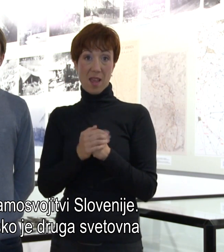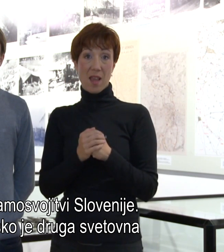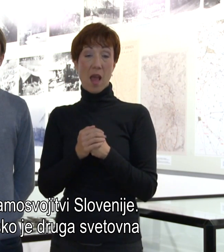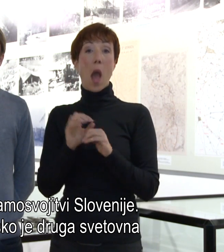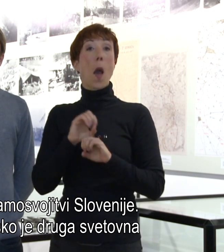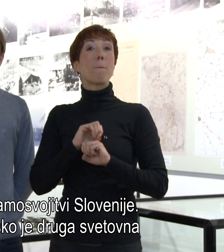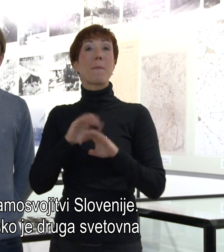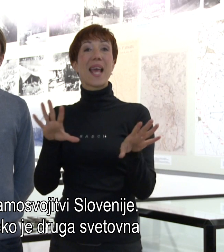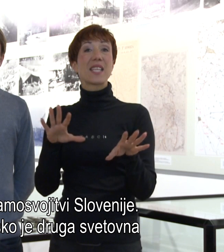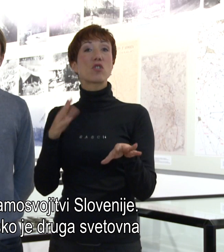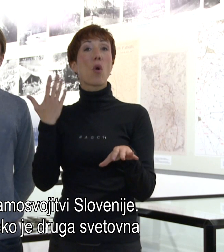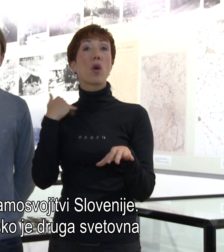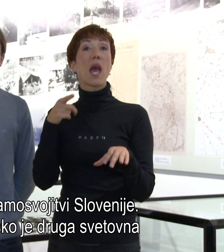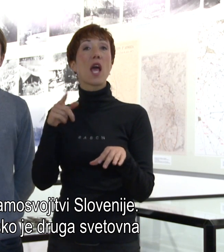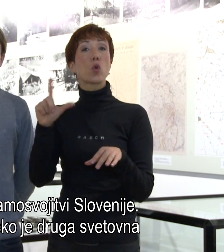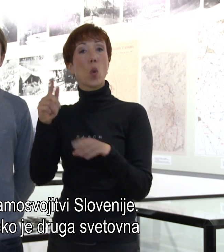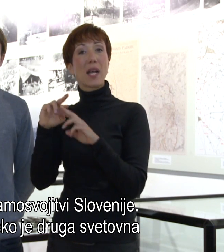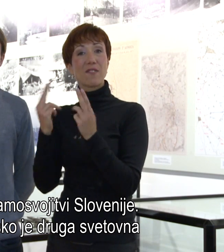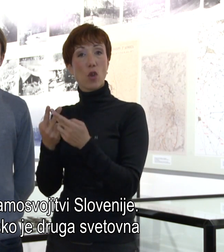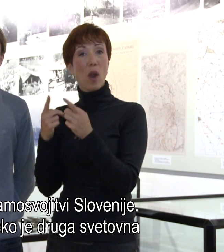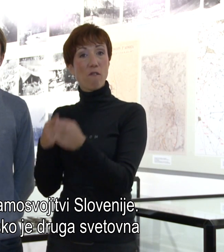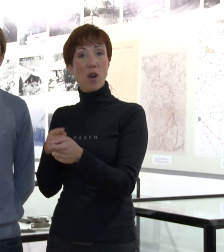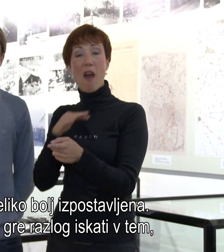Medijsko je druga svetovna vojna dosti bolj izpostavljena.